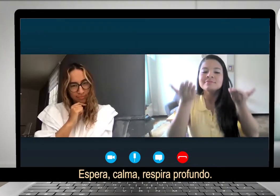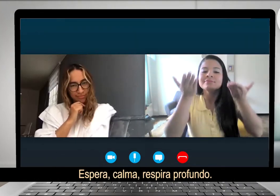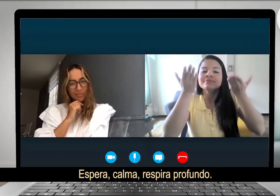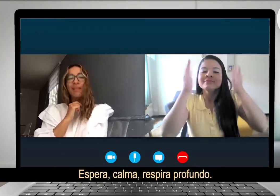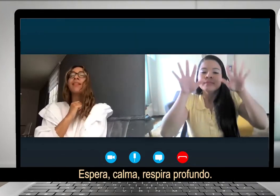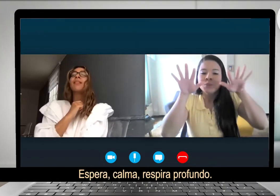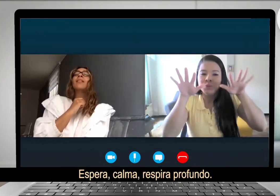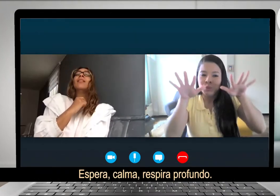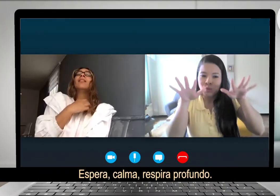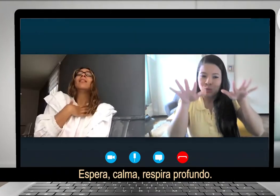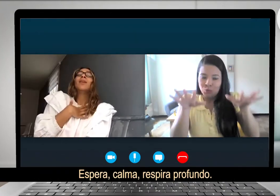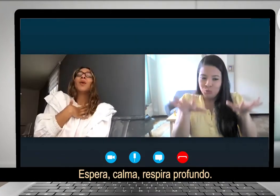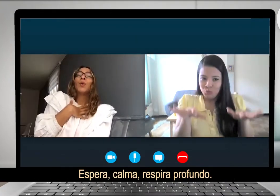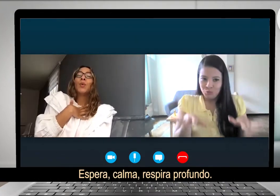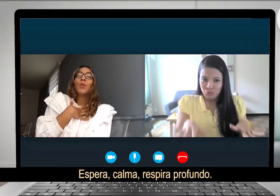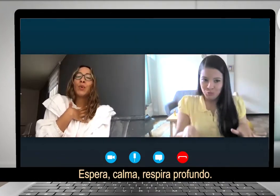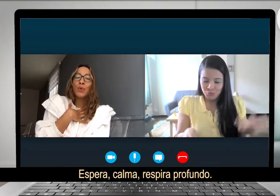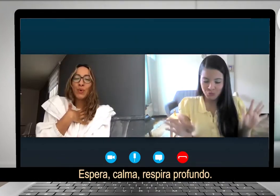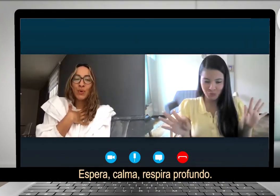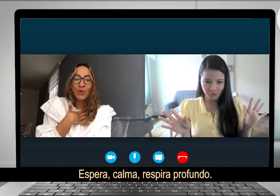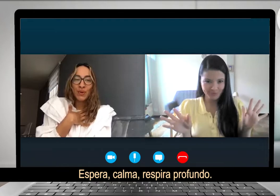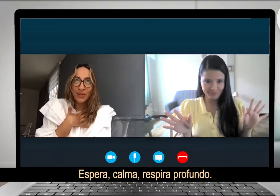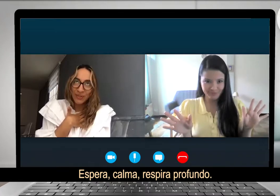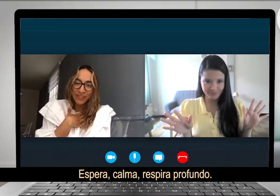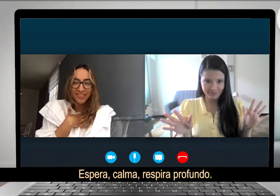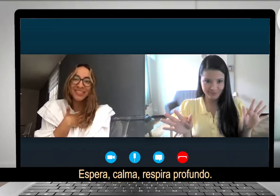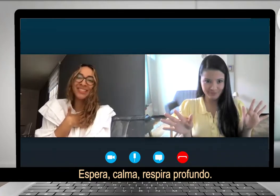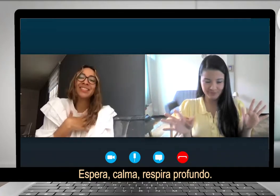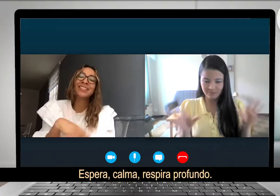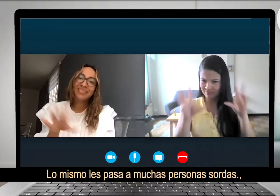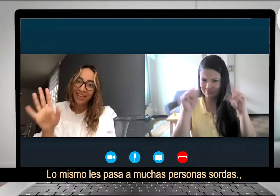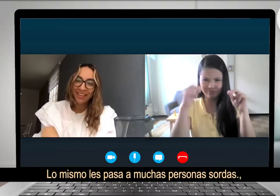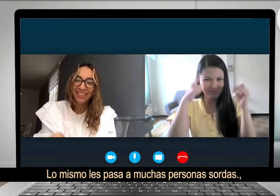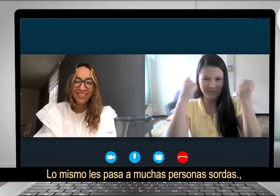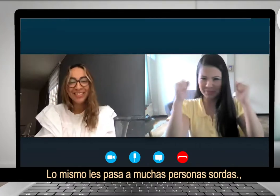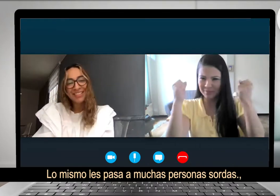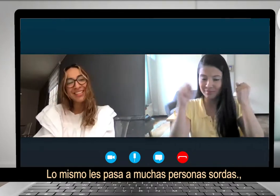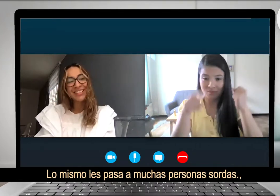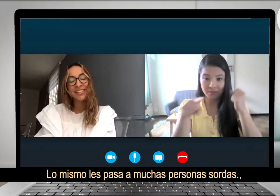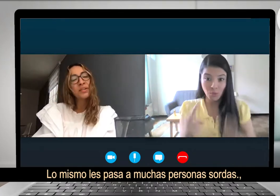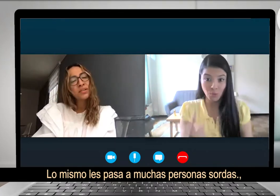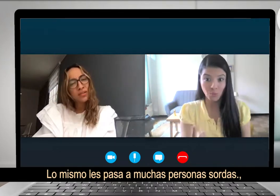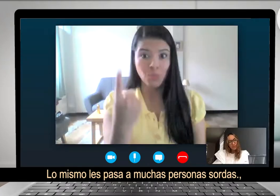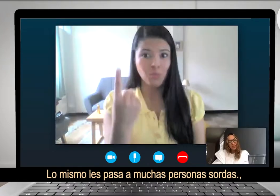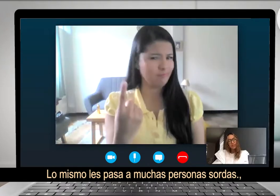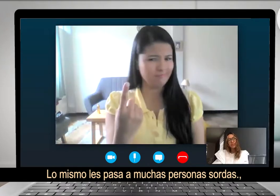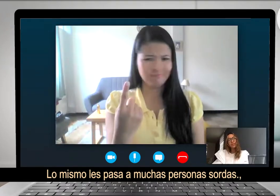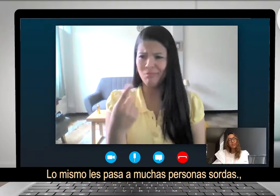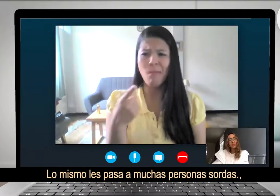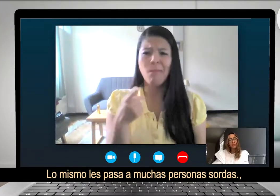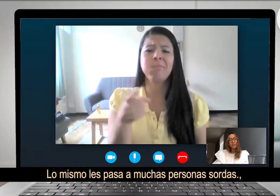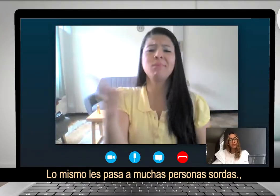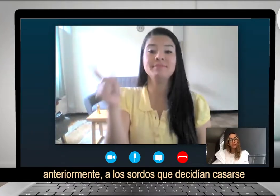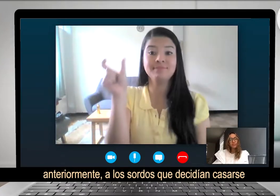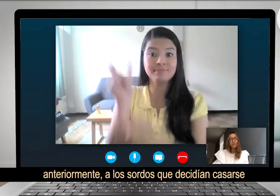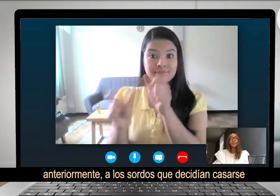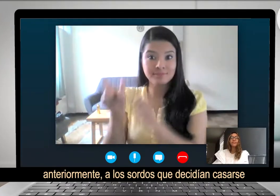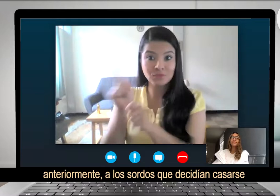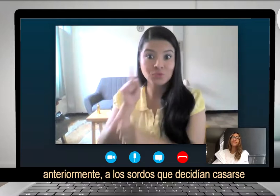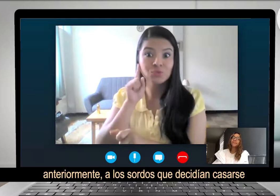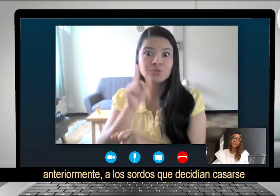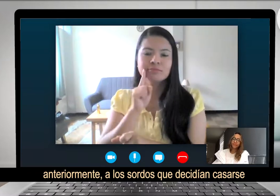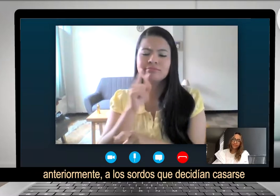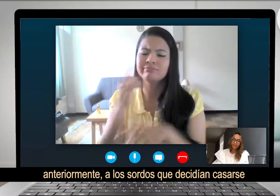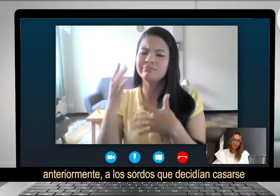Espera. Calma. Respira profundo. Lo mismo les pasa a muchas personas sordas.